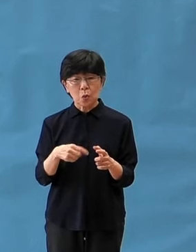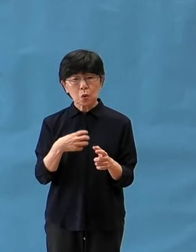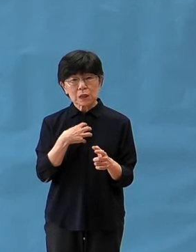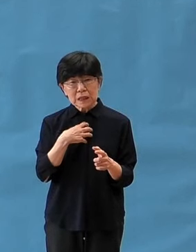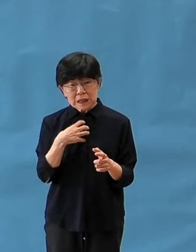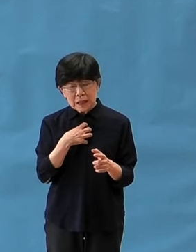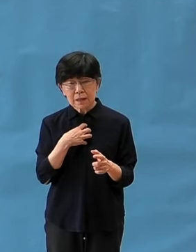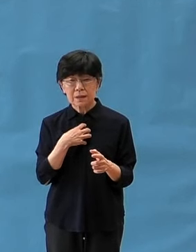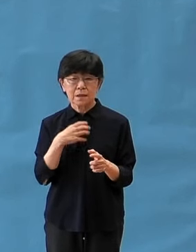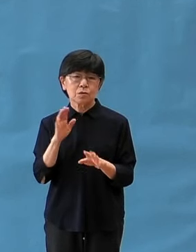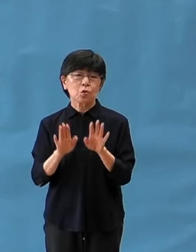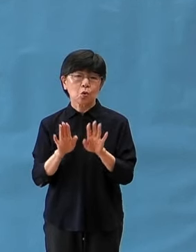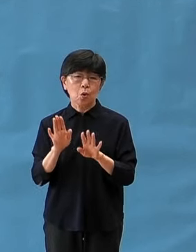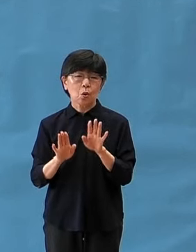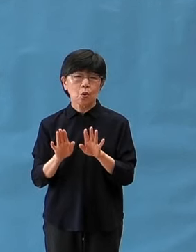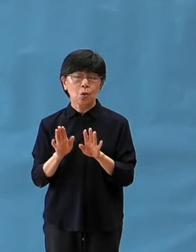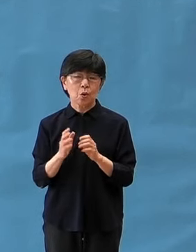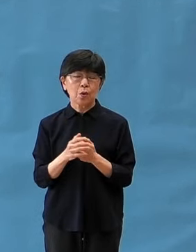ですよ。